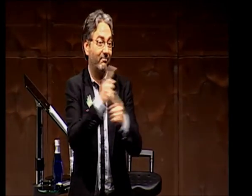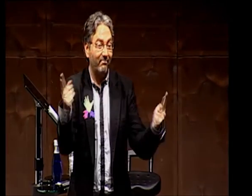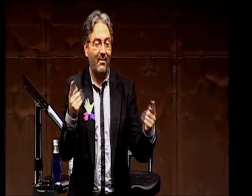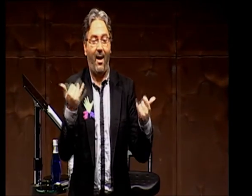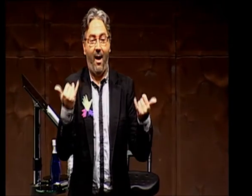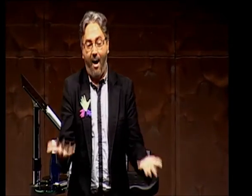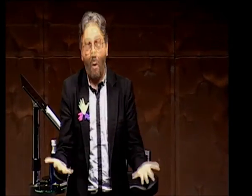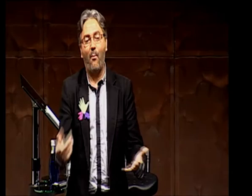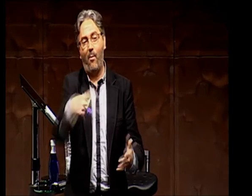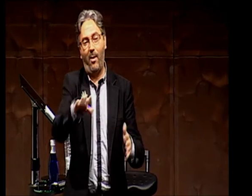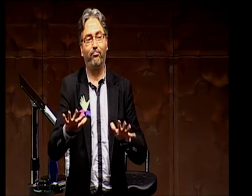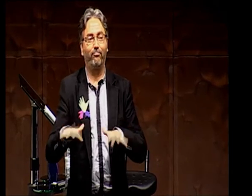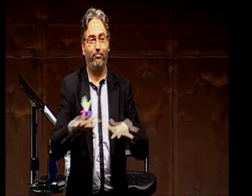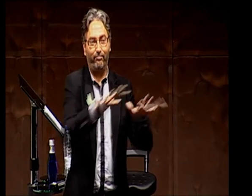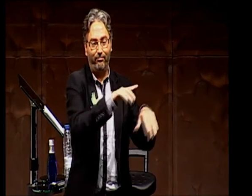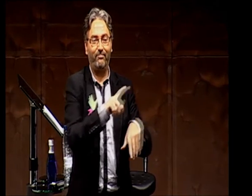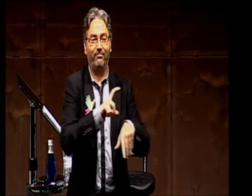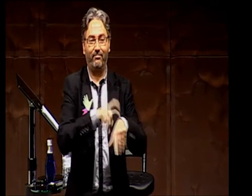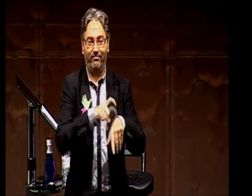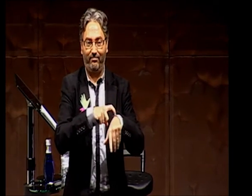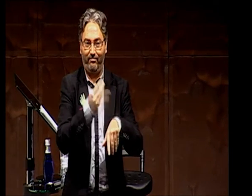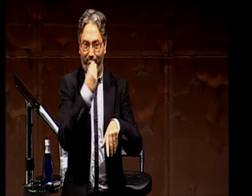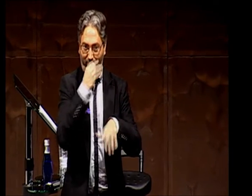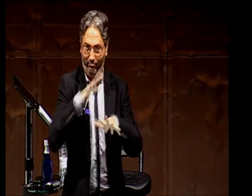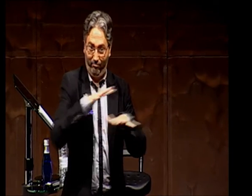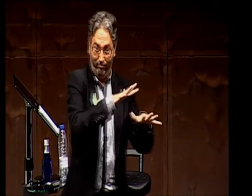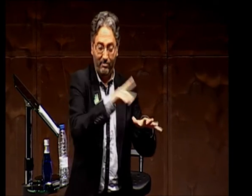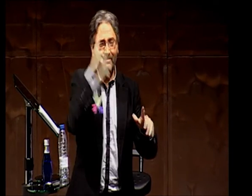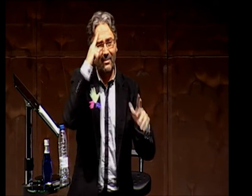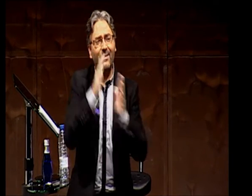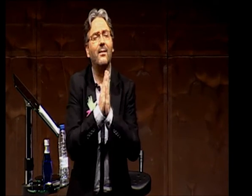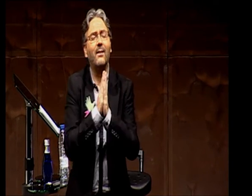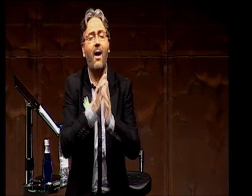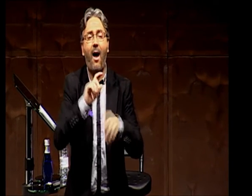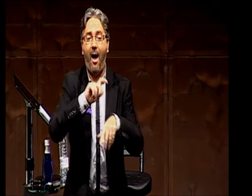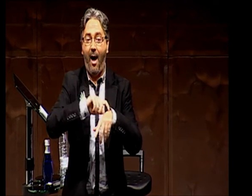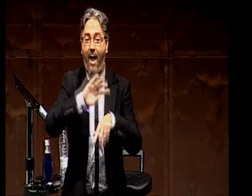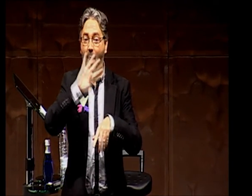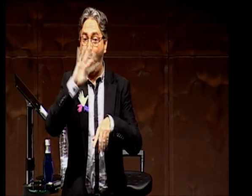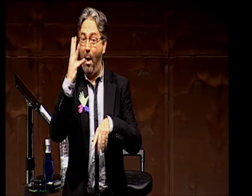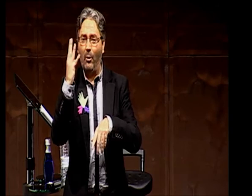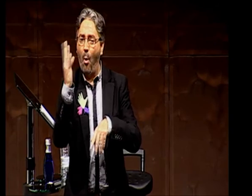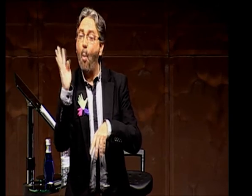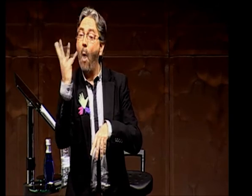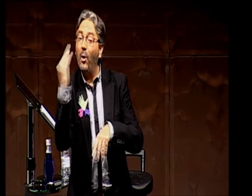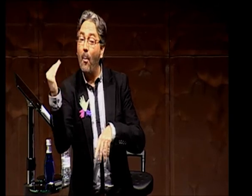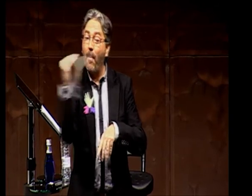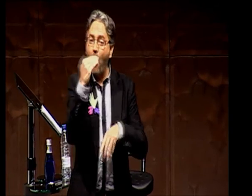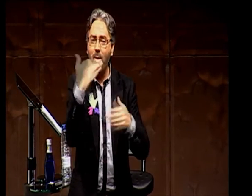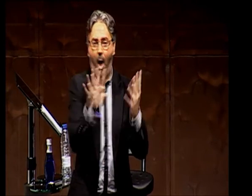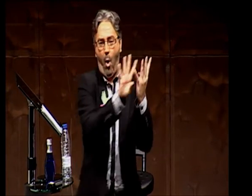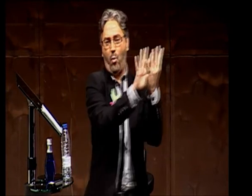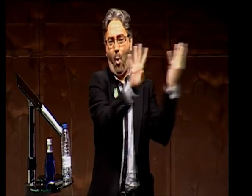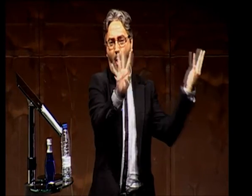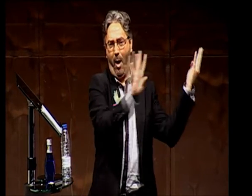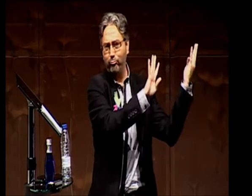bajar bueno sin más eh nos vamos a comer ya sabéis por favor recordad